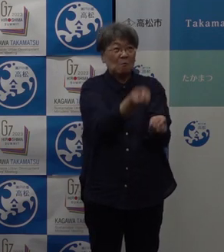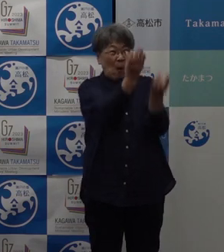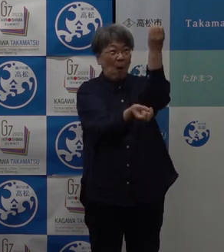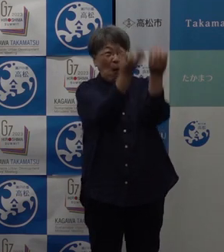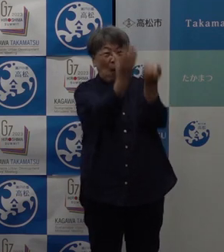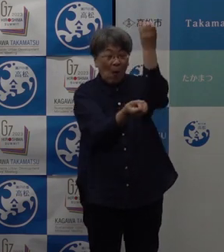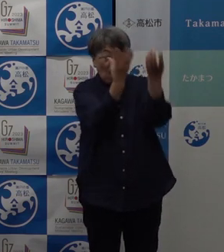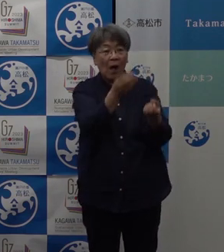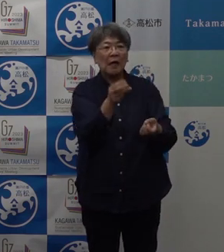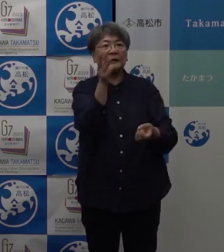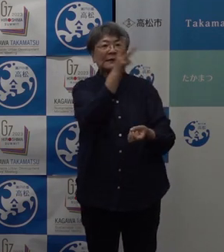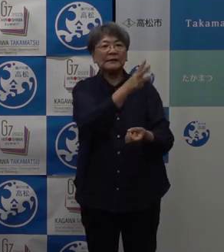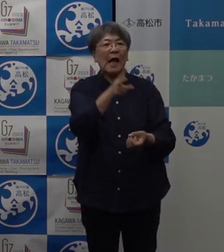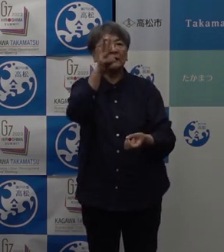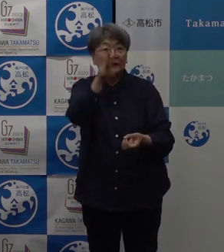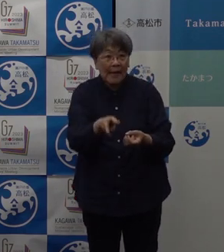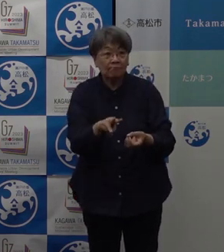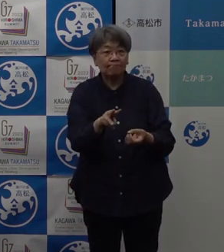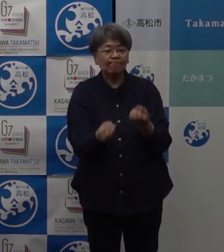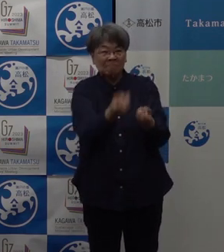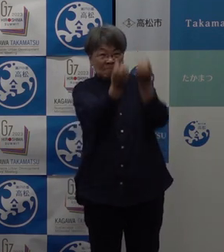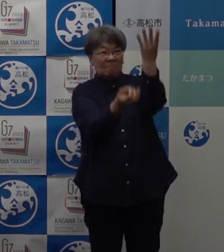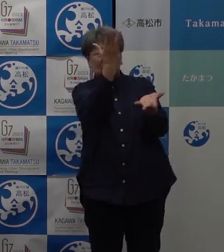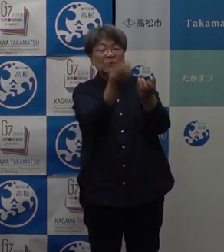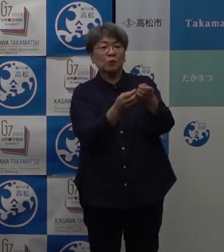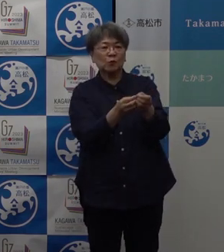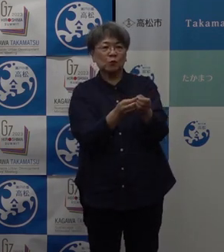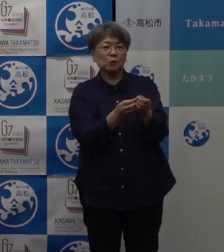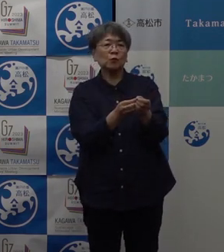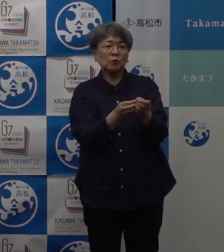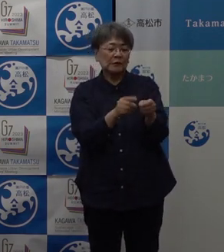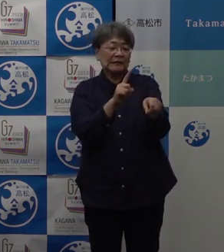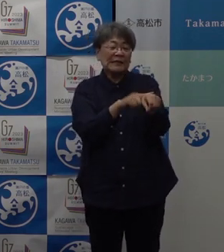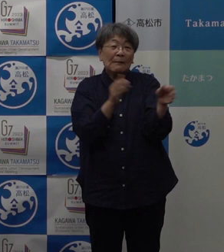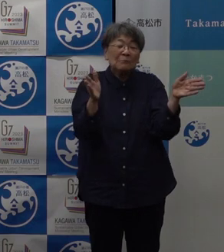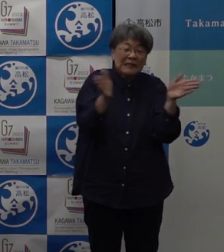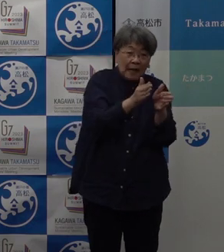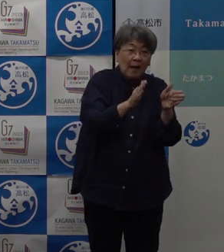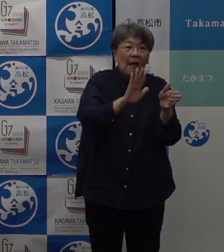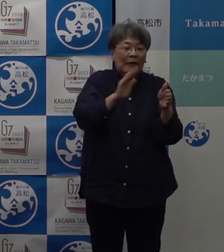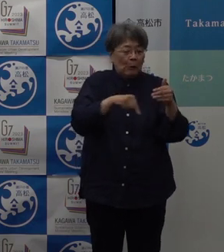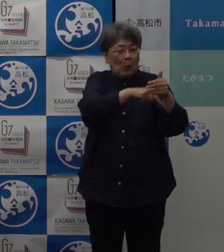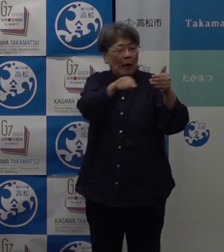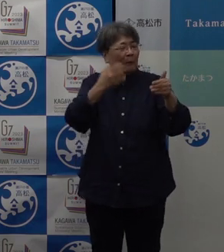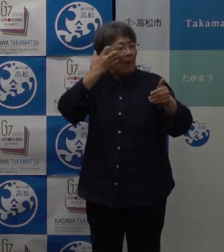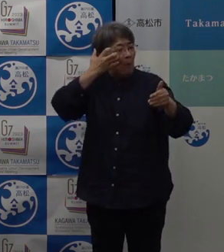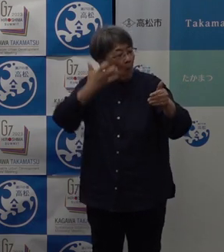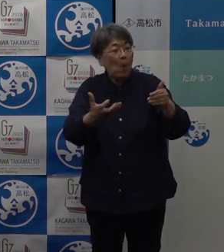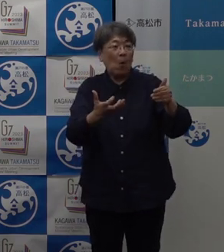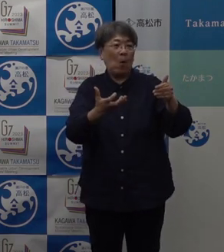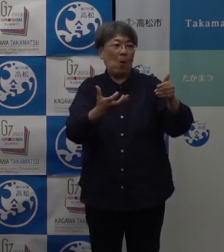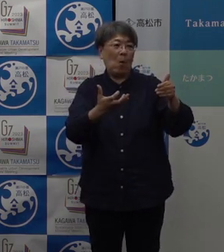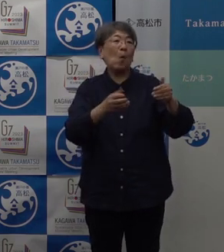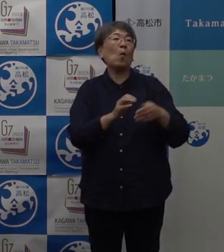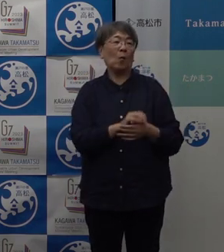も3000発ということで、例年よりかなり規模を縮小せざるを得ないということでございます。